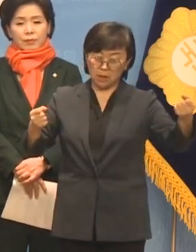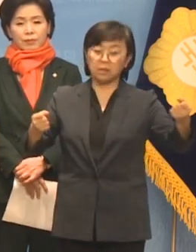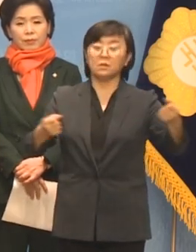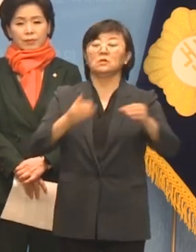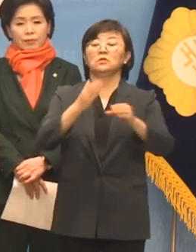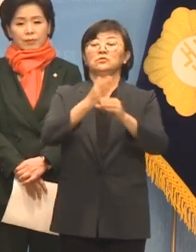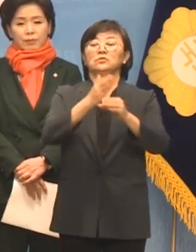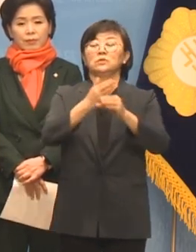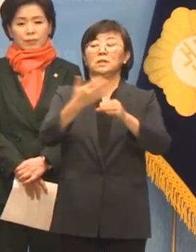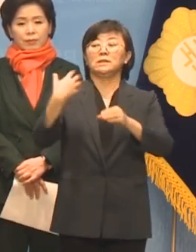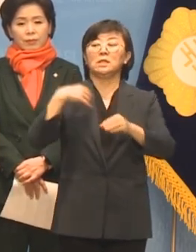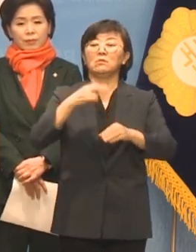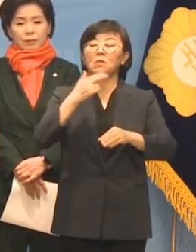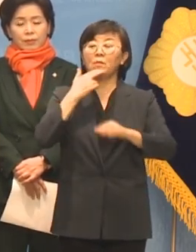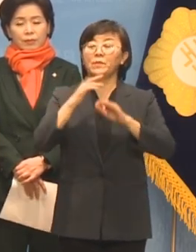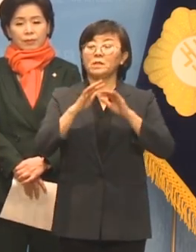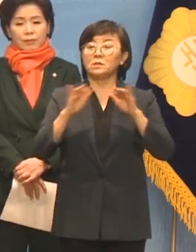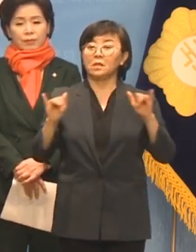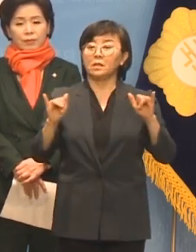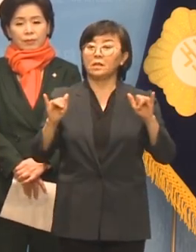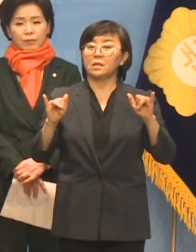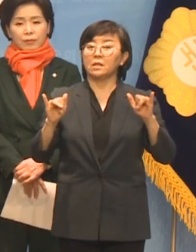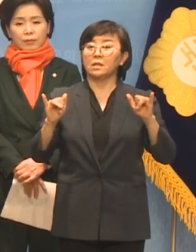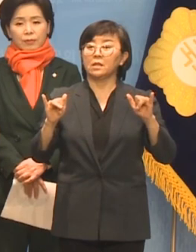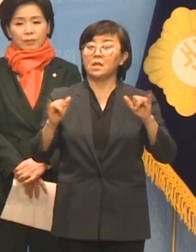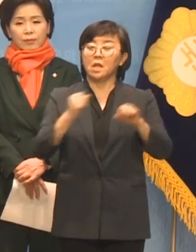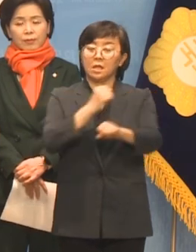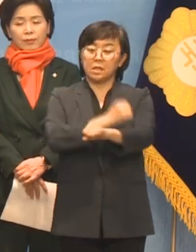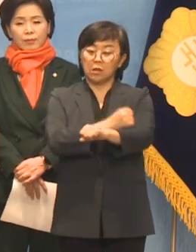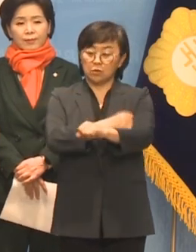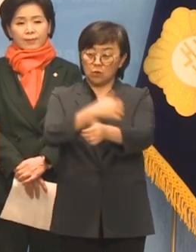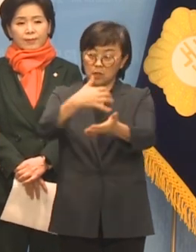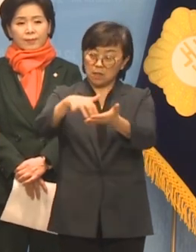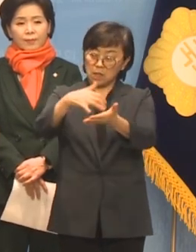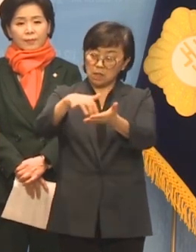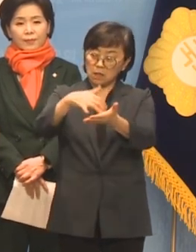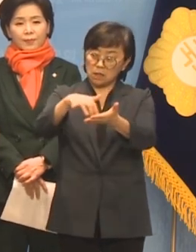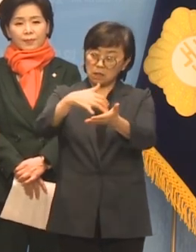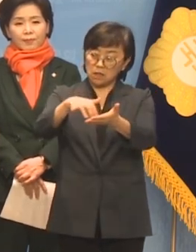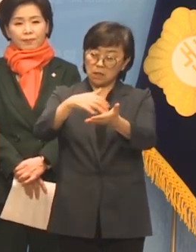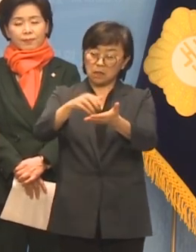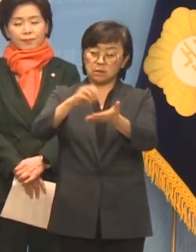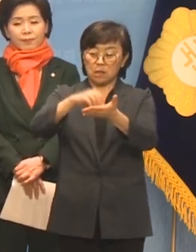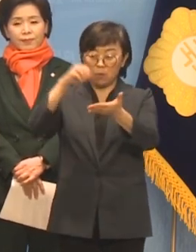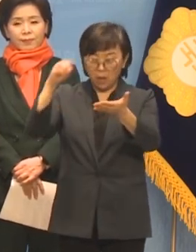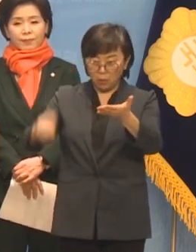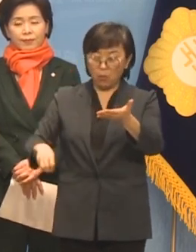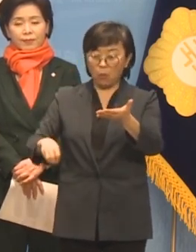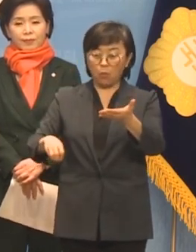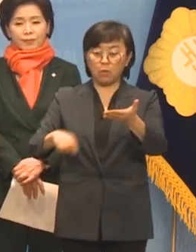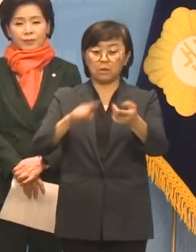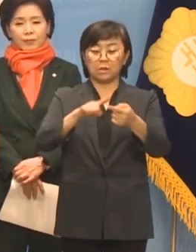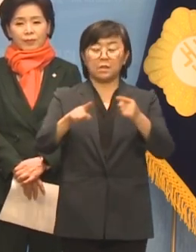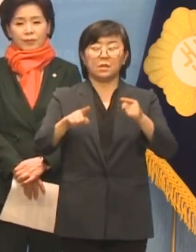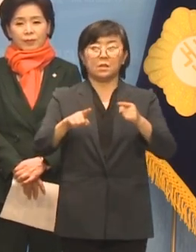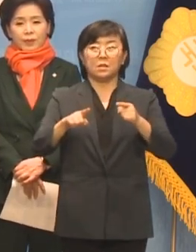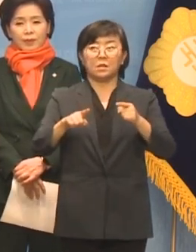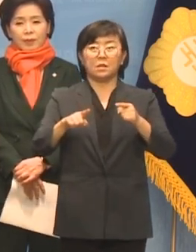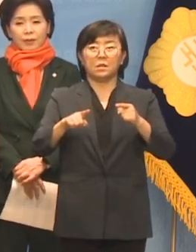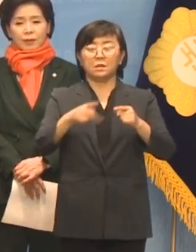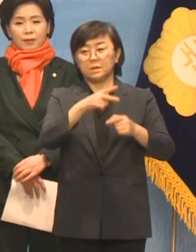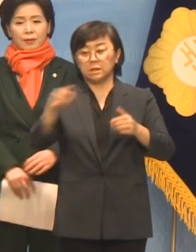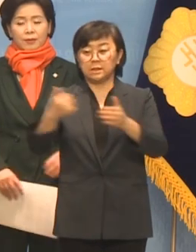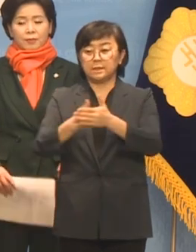중 책임이 없는 배우자의 기여도를 계산한 부분을 제외한 부분, 즉